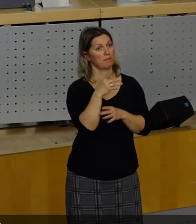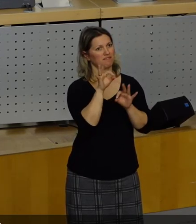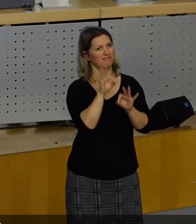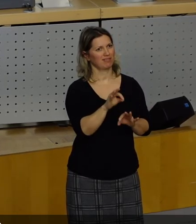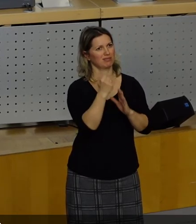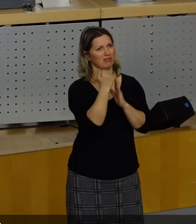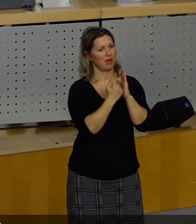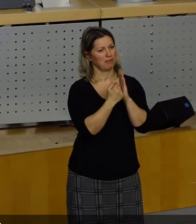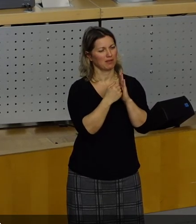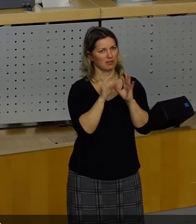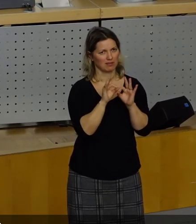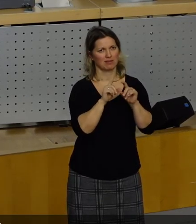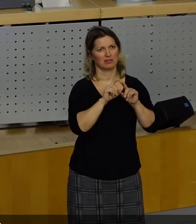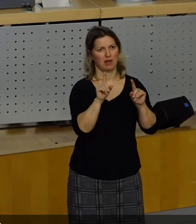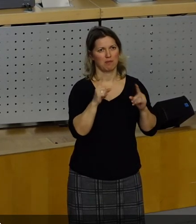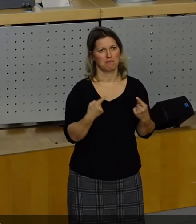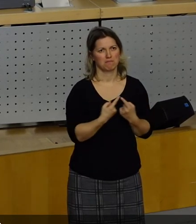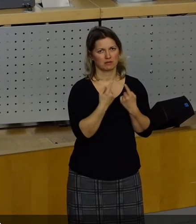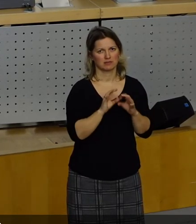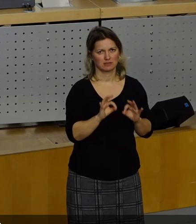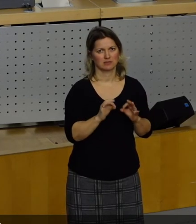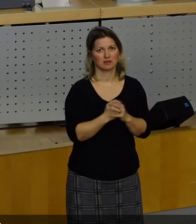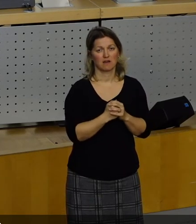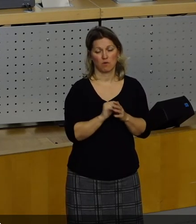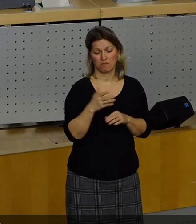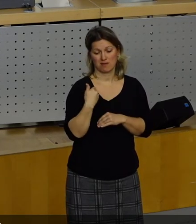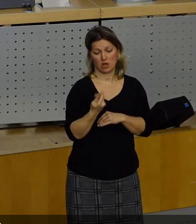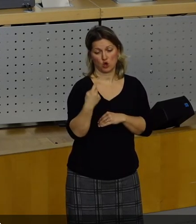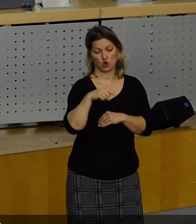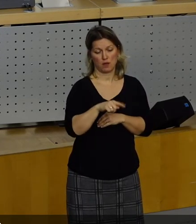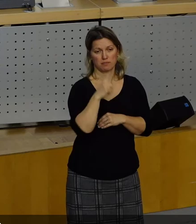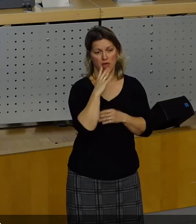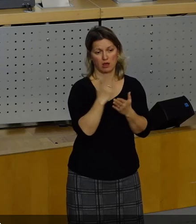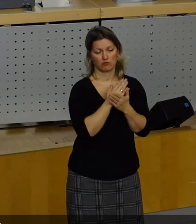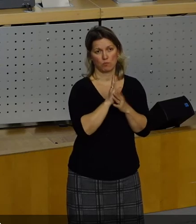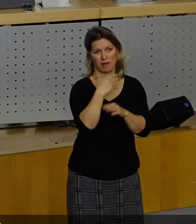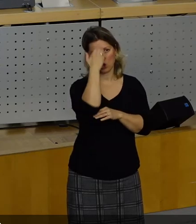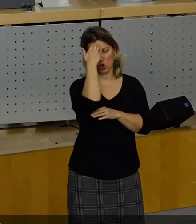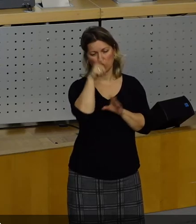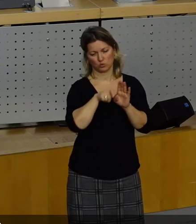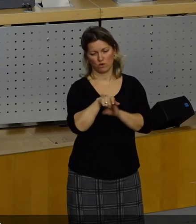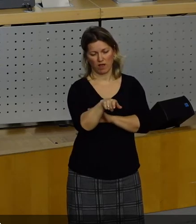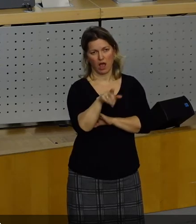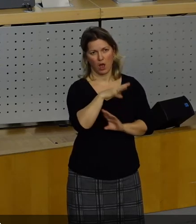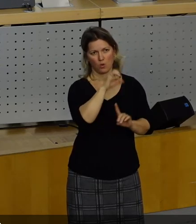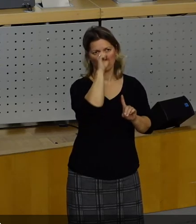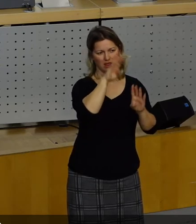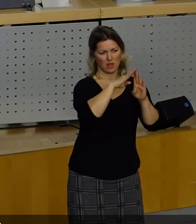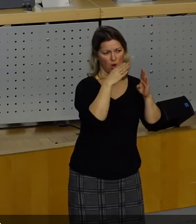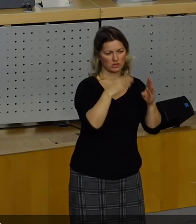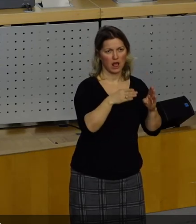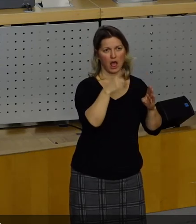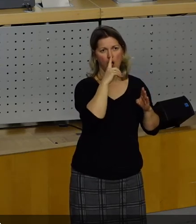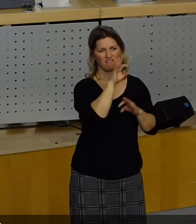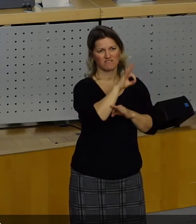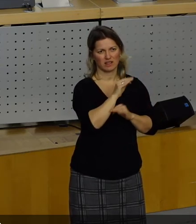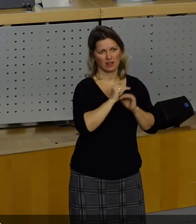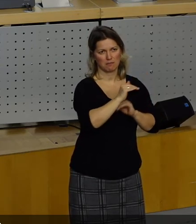terminiert werden können, denn mit der in Kürze anstehenden Entscheidung zum Königsufer, zum Bau des Narrenhäusels, aber auch zum Bau des